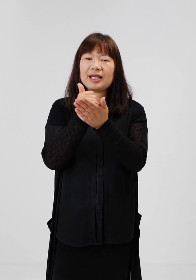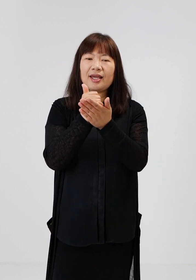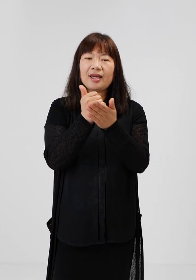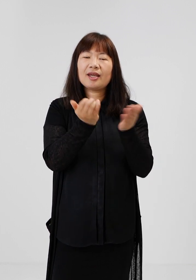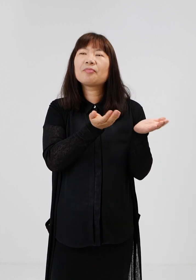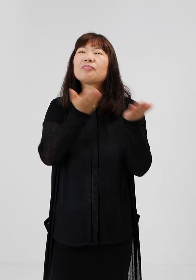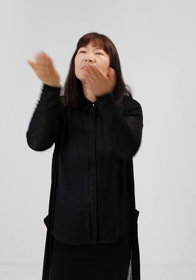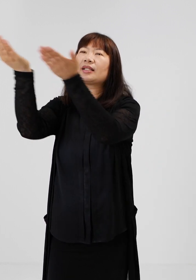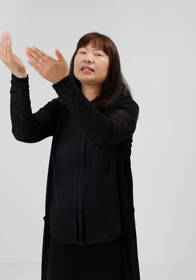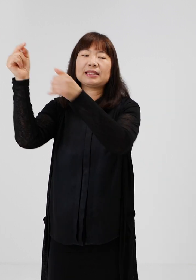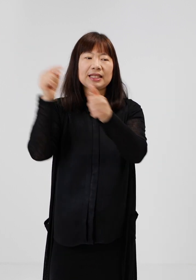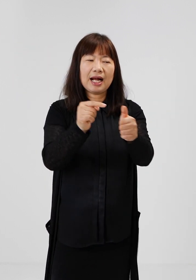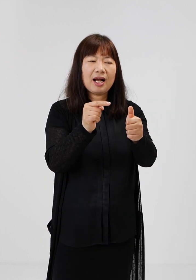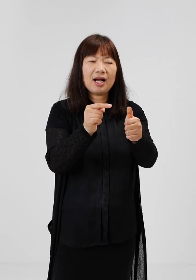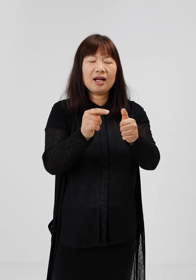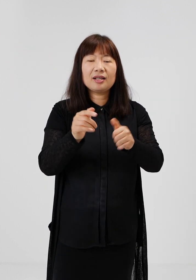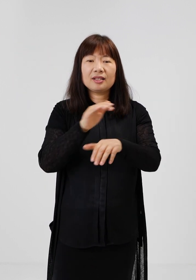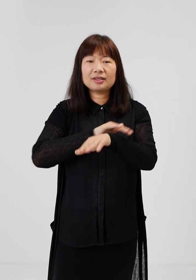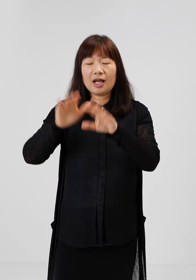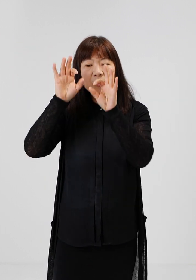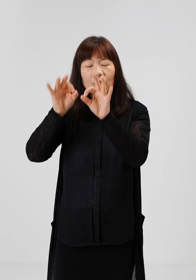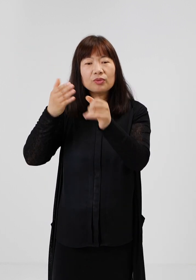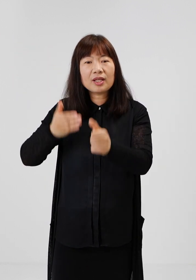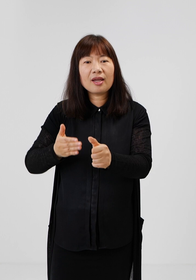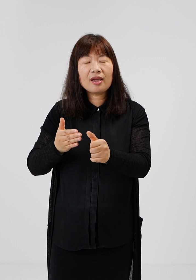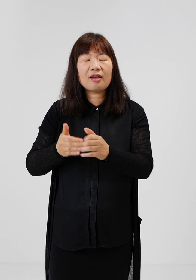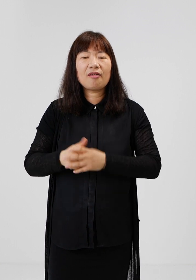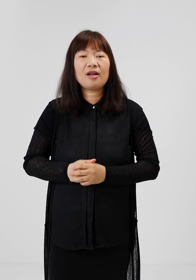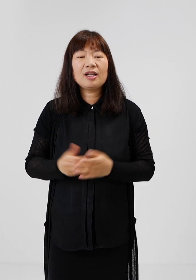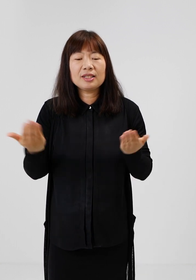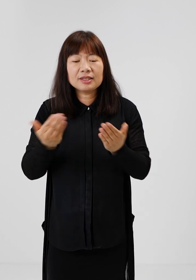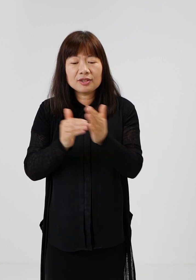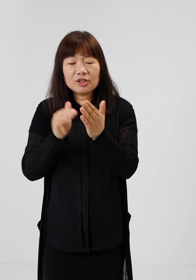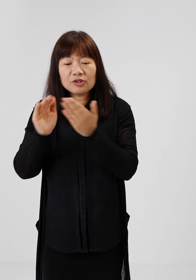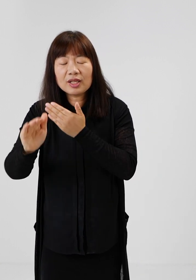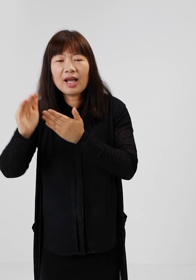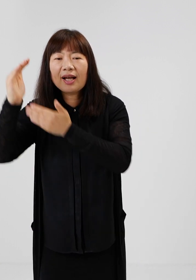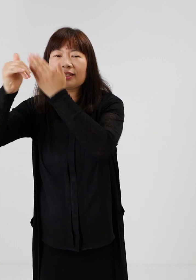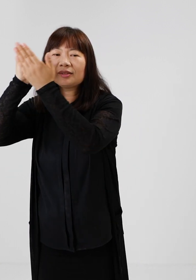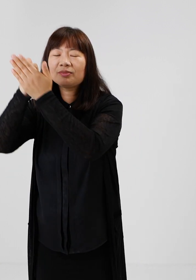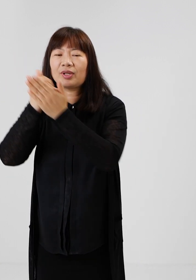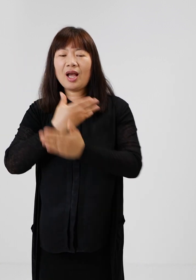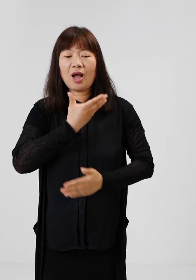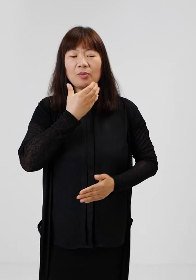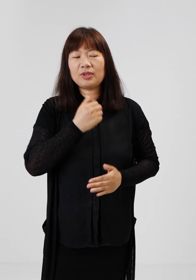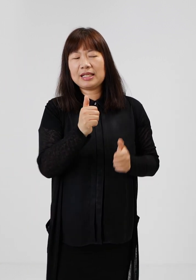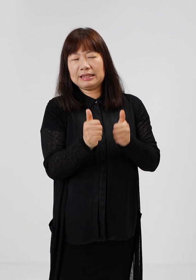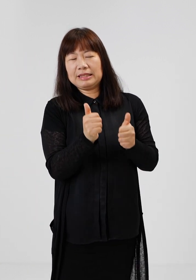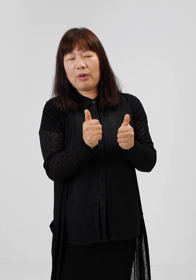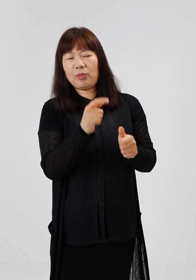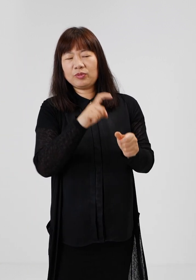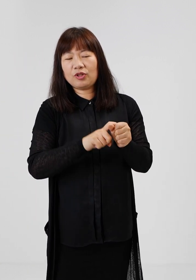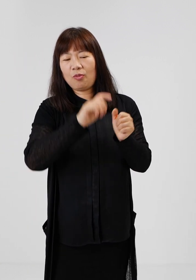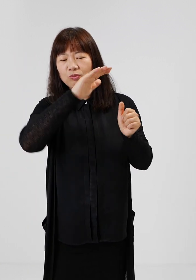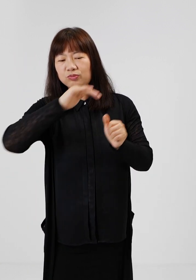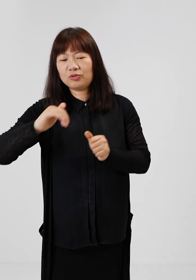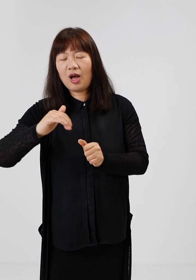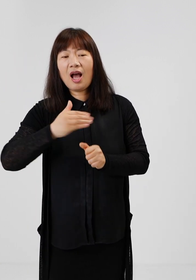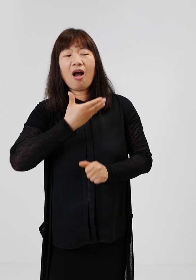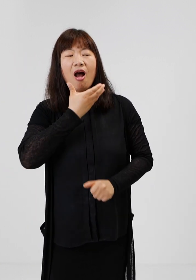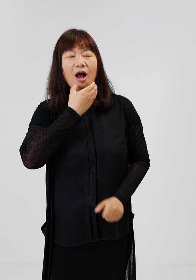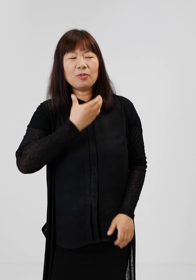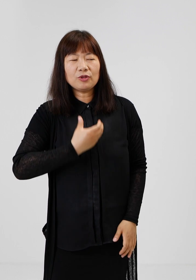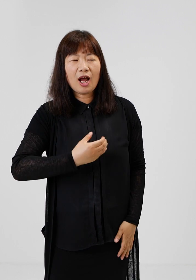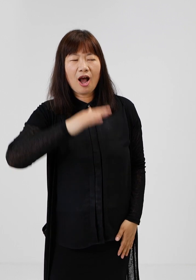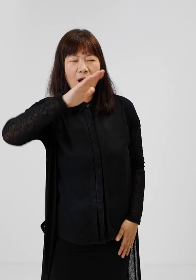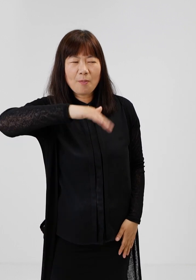갖다 바치라. 그런데 잘 보세요. 그 일 후에 하나님이 아브라함을 시험하시려고 그를 부르시되